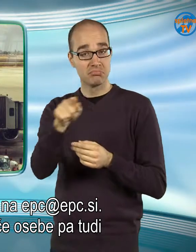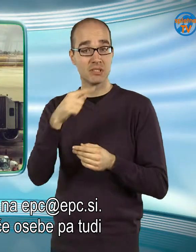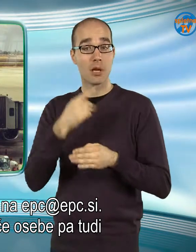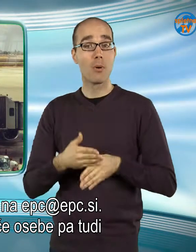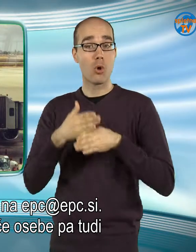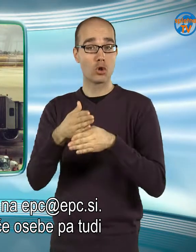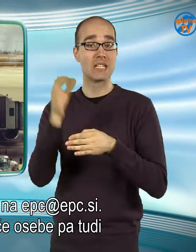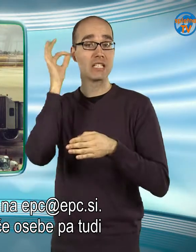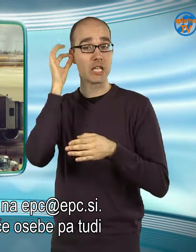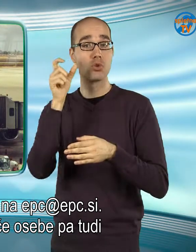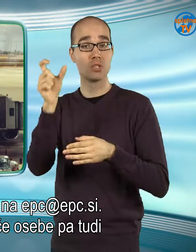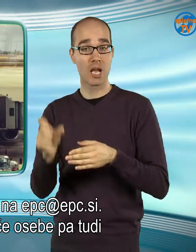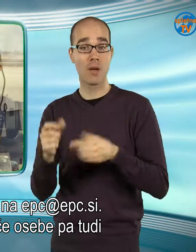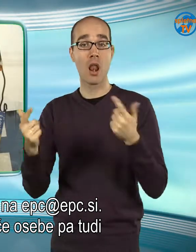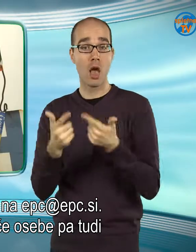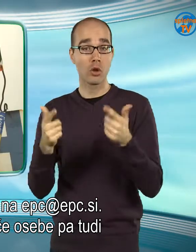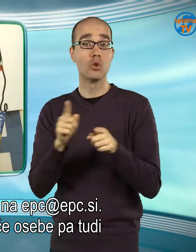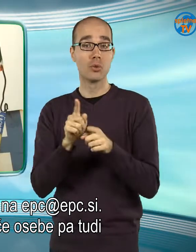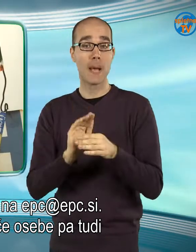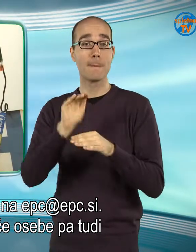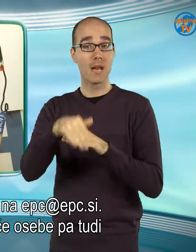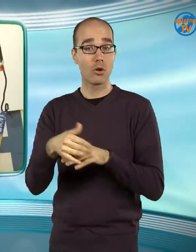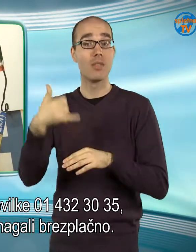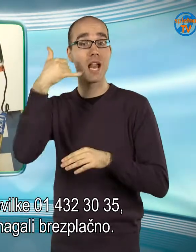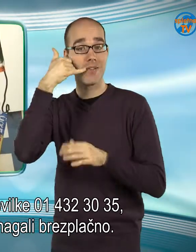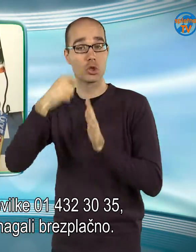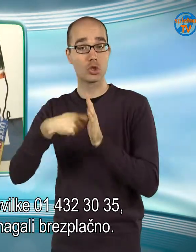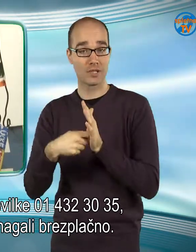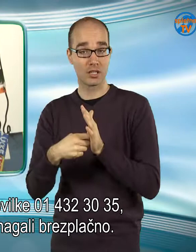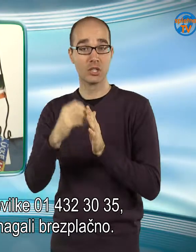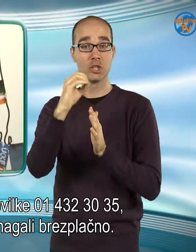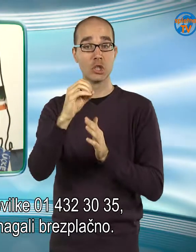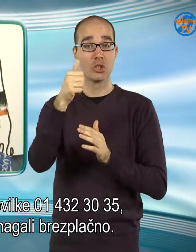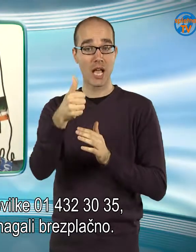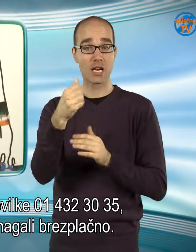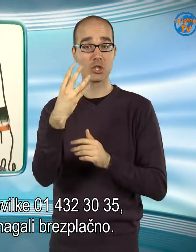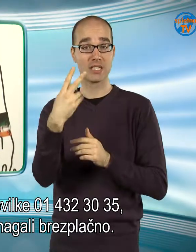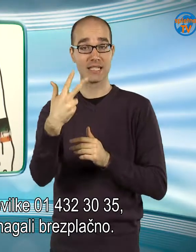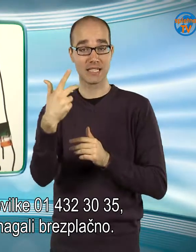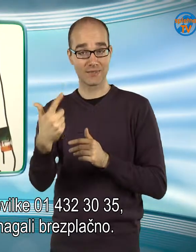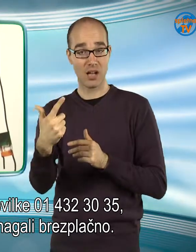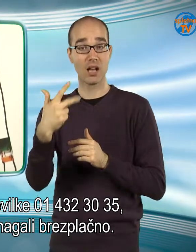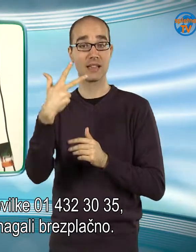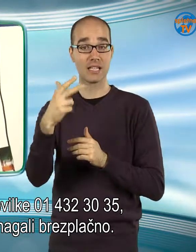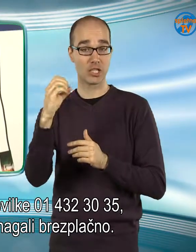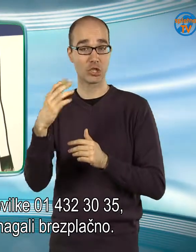epc@epc.si. S pomočjo slišeče osebe pa tudi preko telefonske številke 01 432